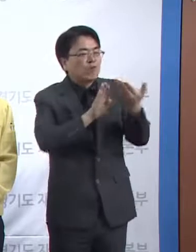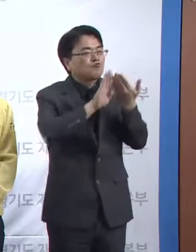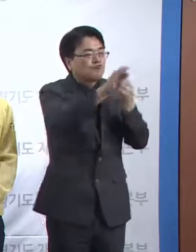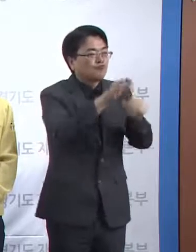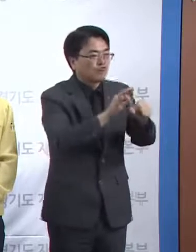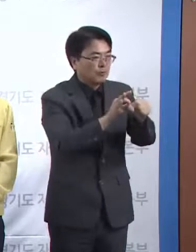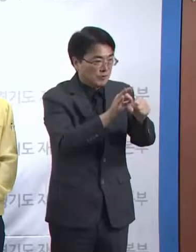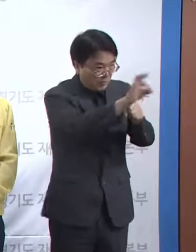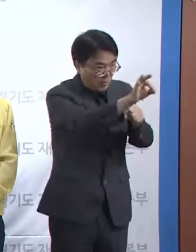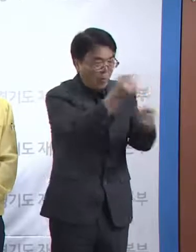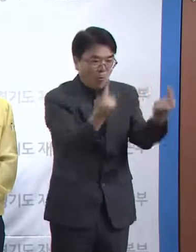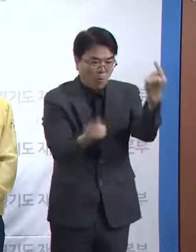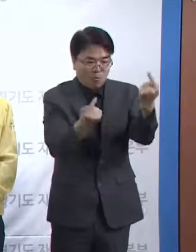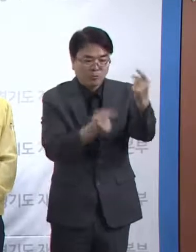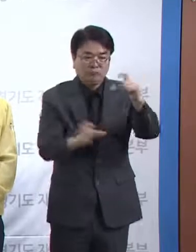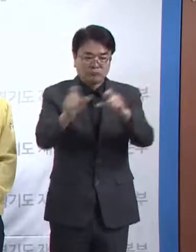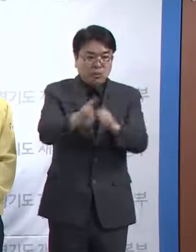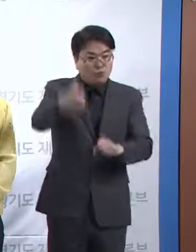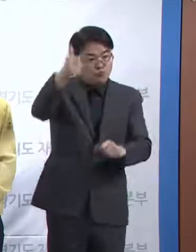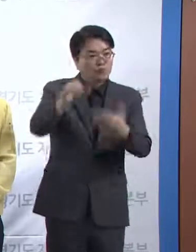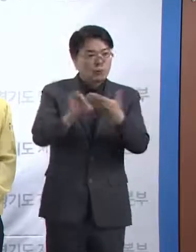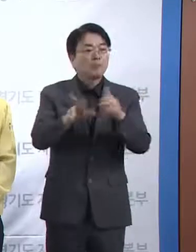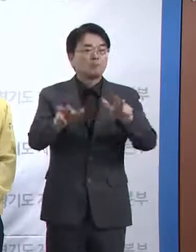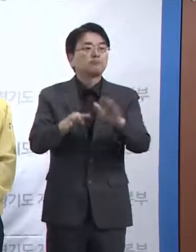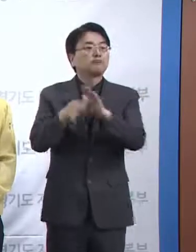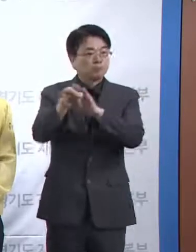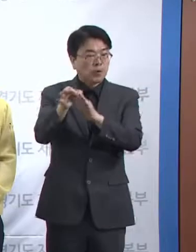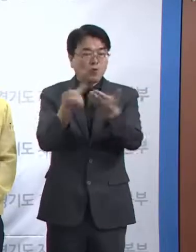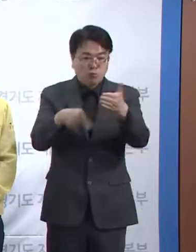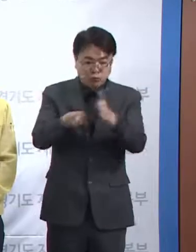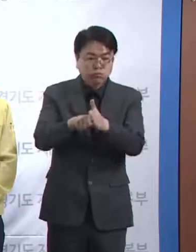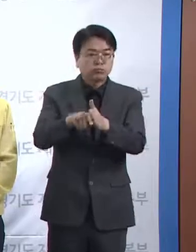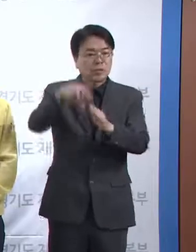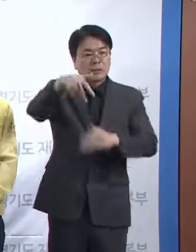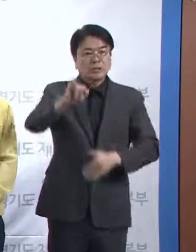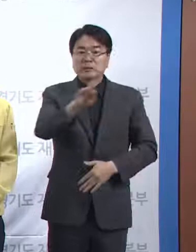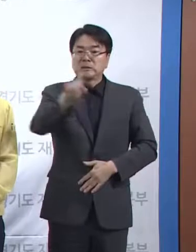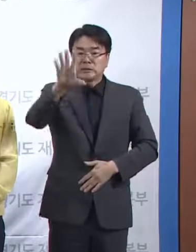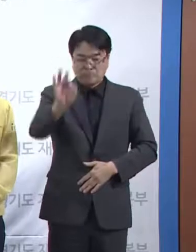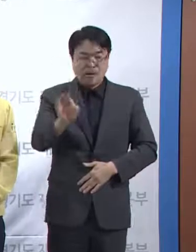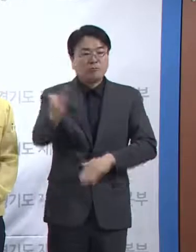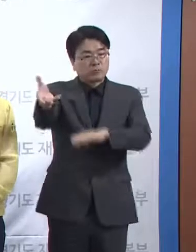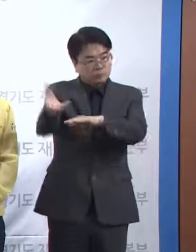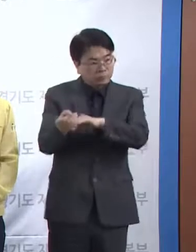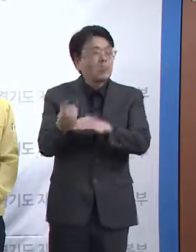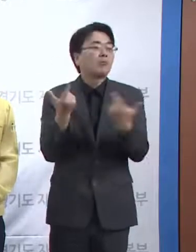당연히 또 해야 될 일이 아닌가 싶고 그게 지방채를 지방채라고 하는 제도를 도입한 이유입니다.